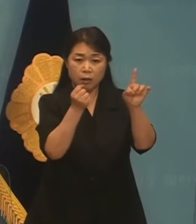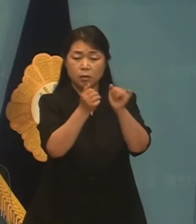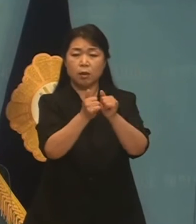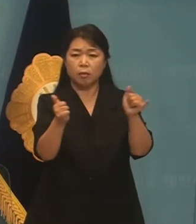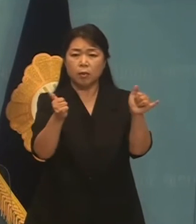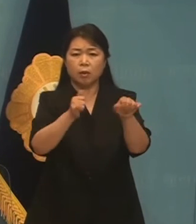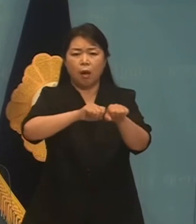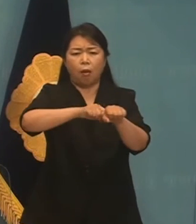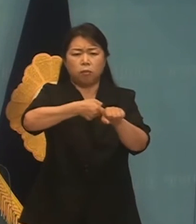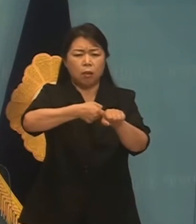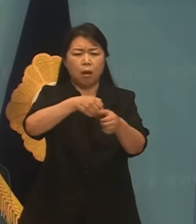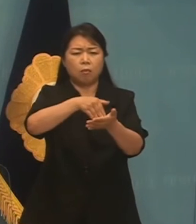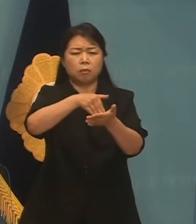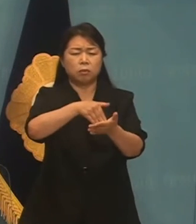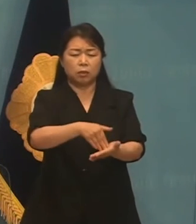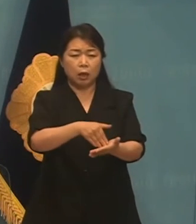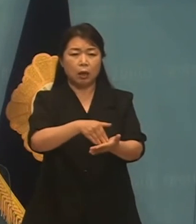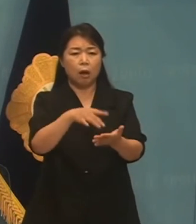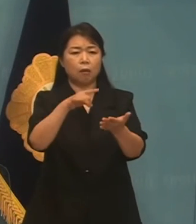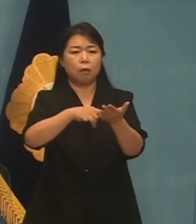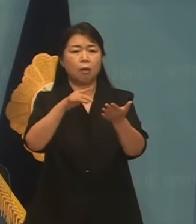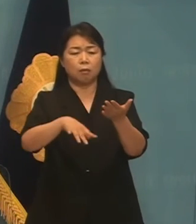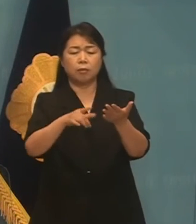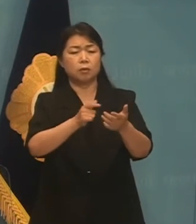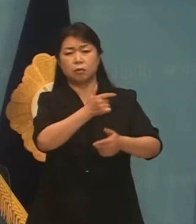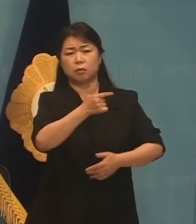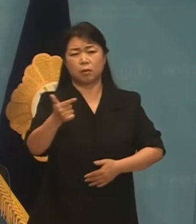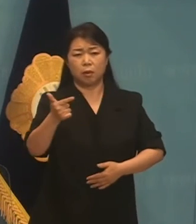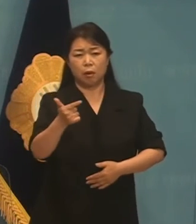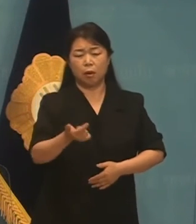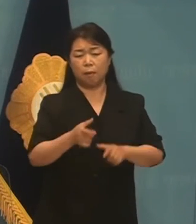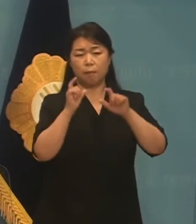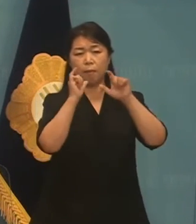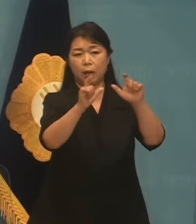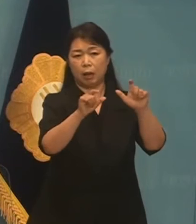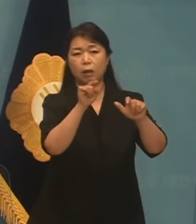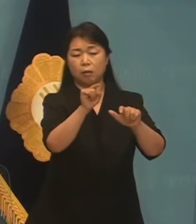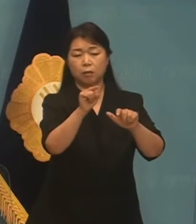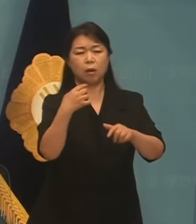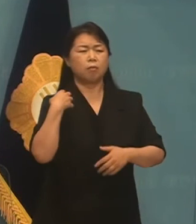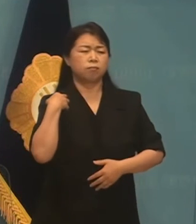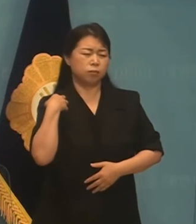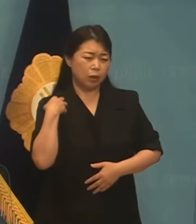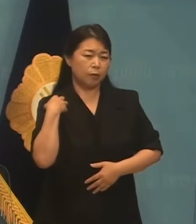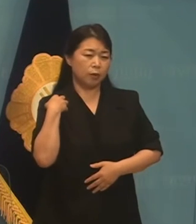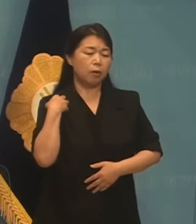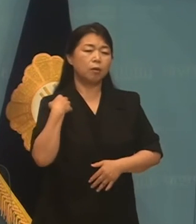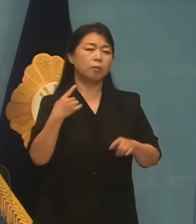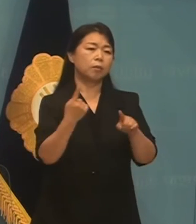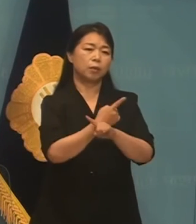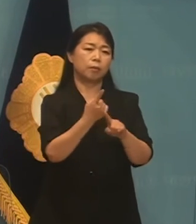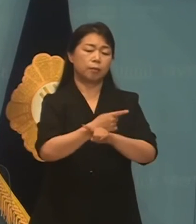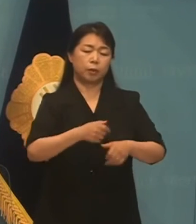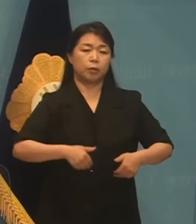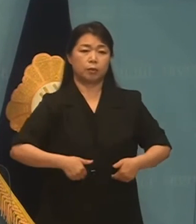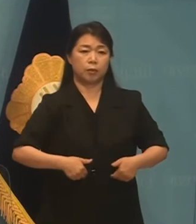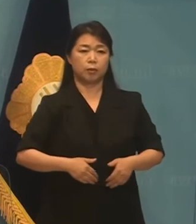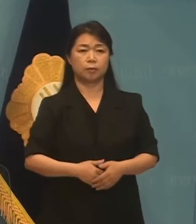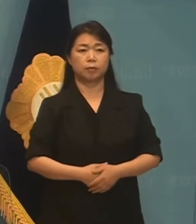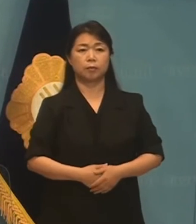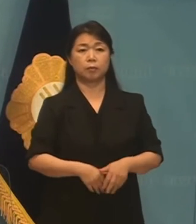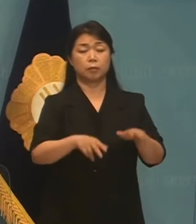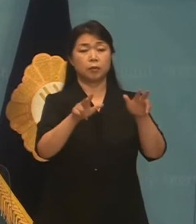1주택자들에게 가해지는 미실현 이익에 대한 과중한 부담은 시정되어야 합니다.